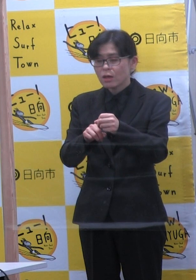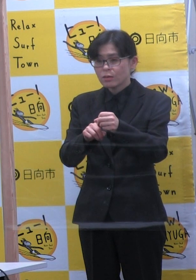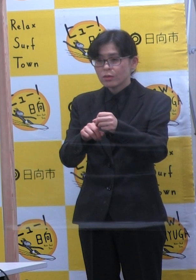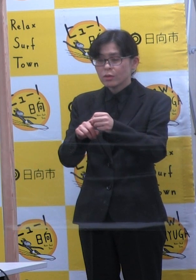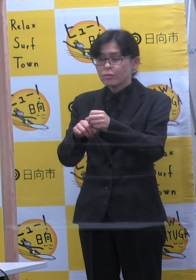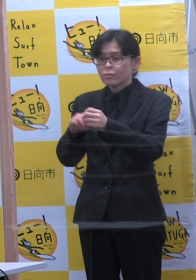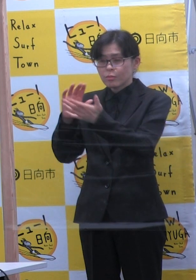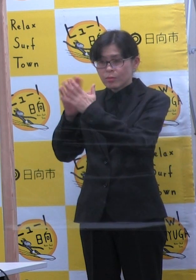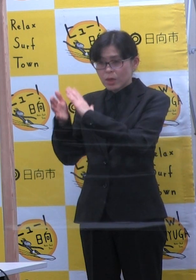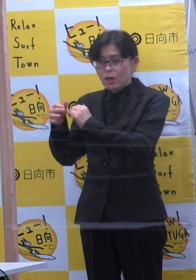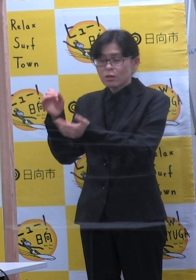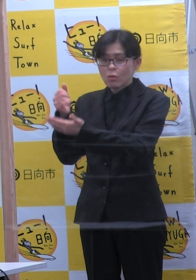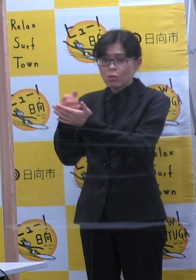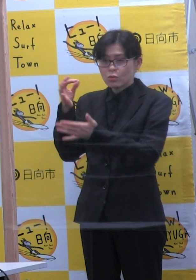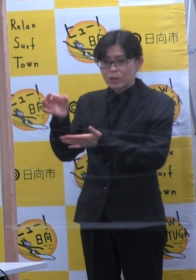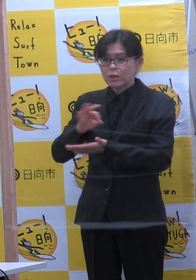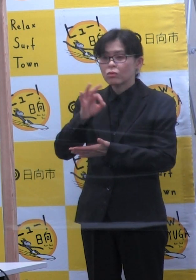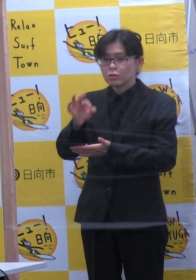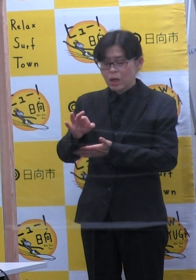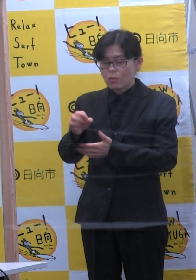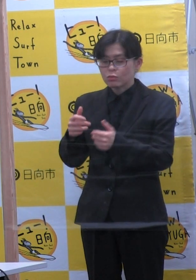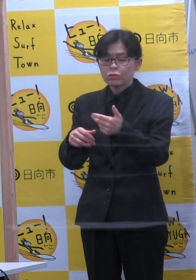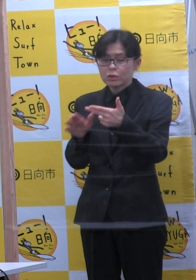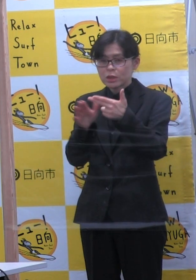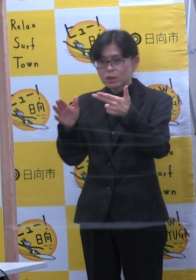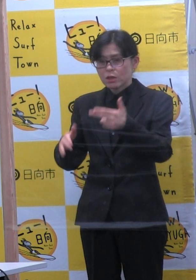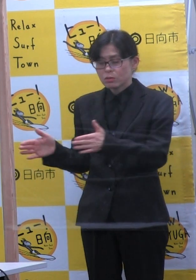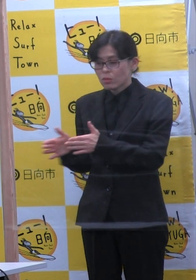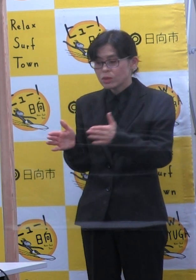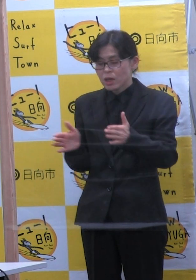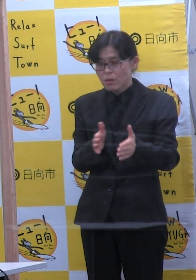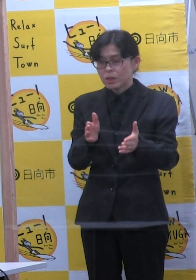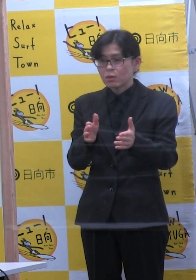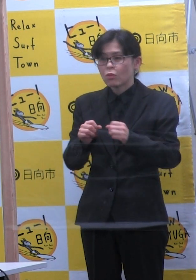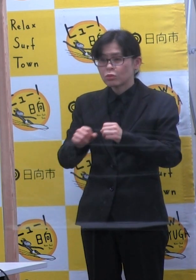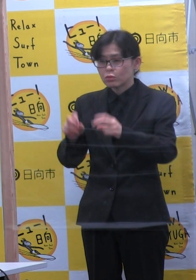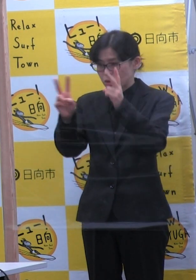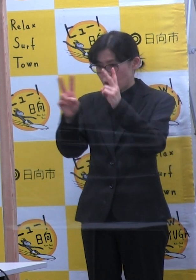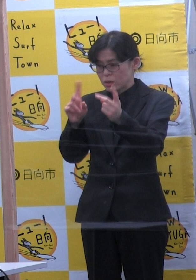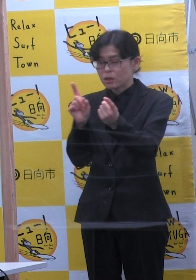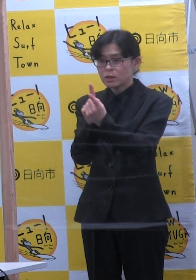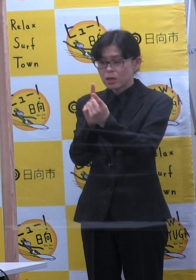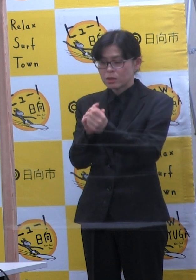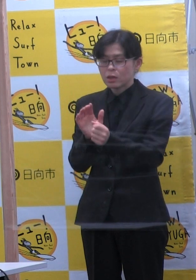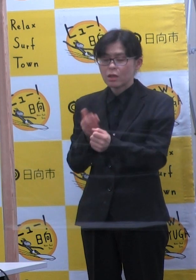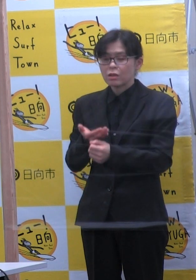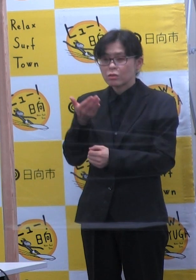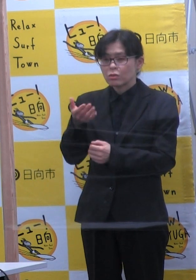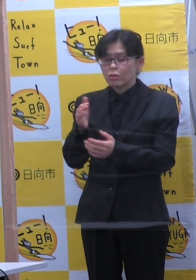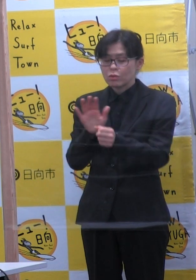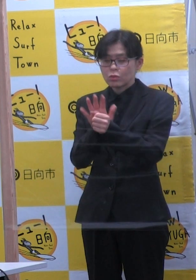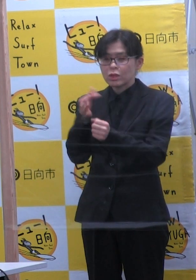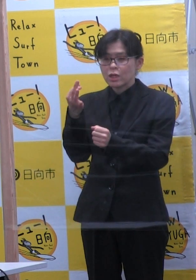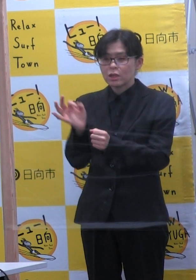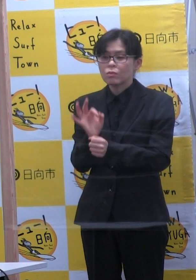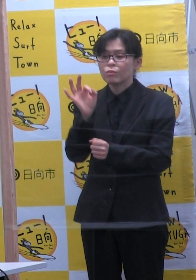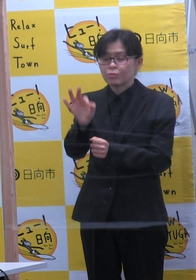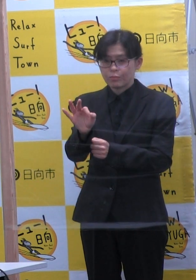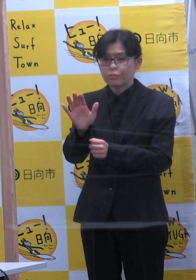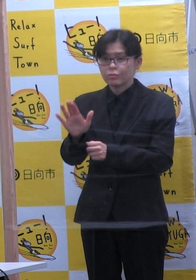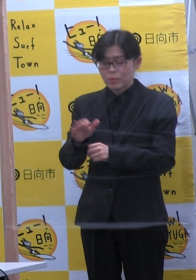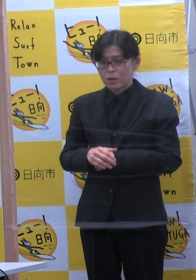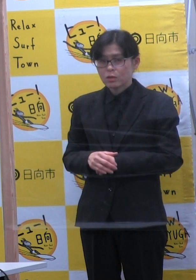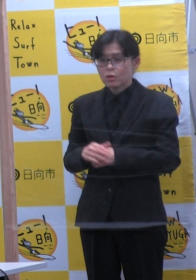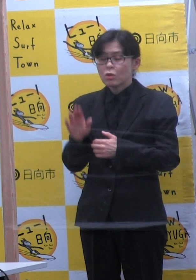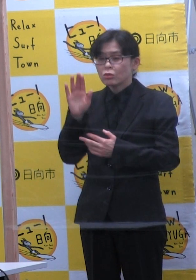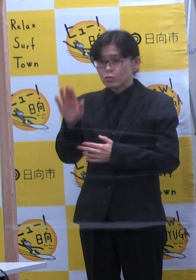ため、施設整備を行う事業者に対して助成を行うものです。次に、土